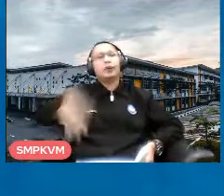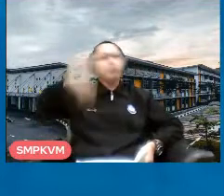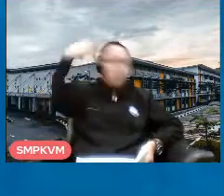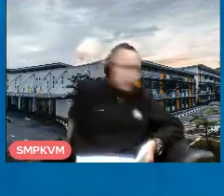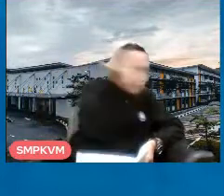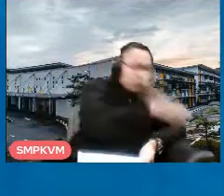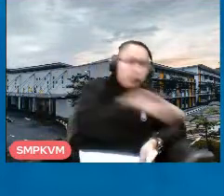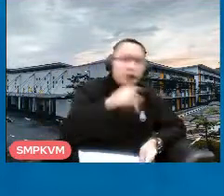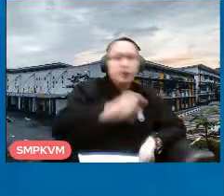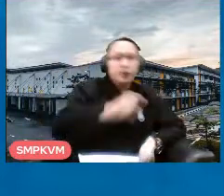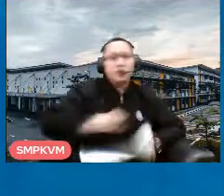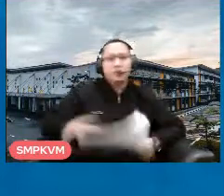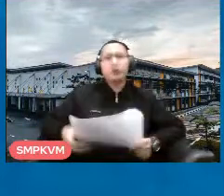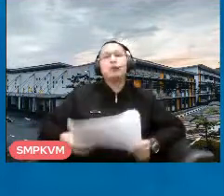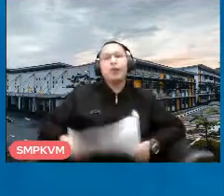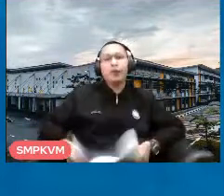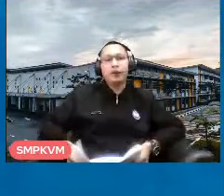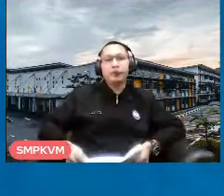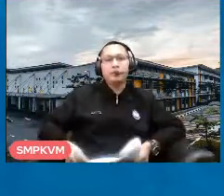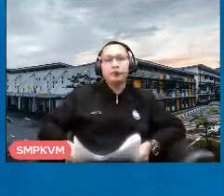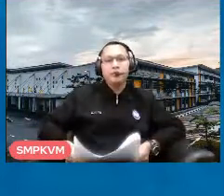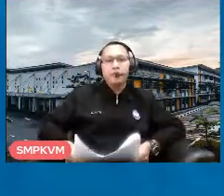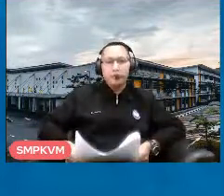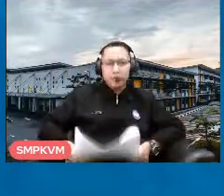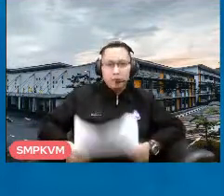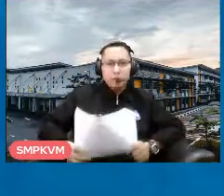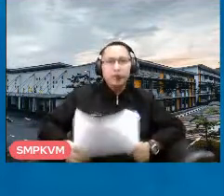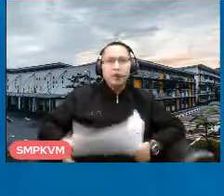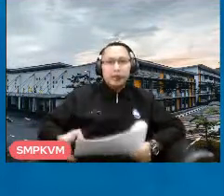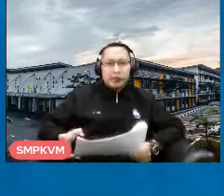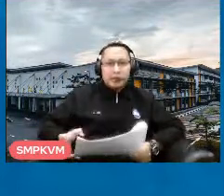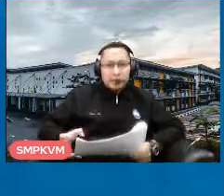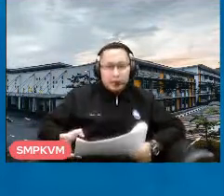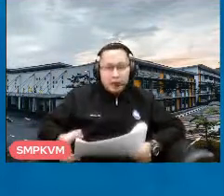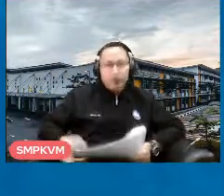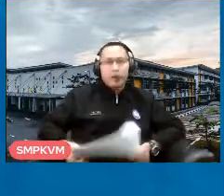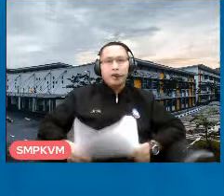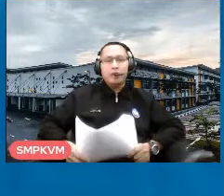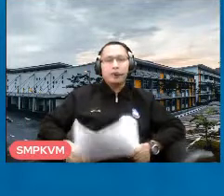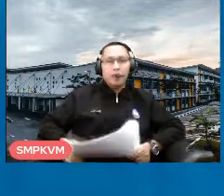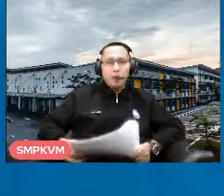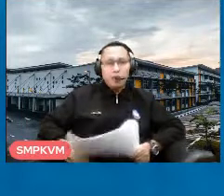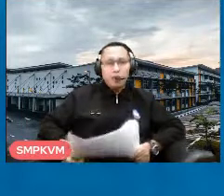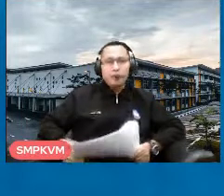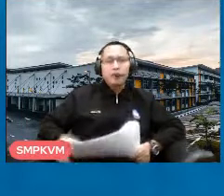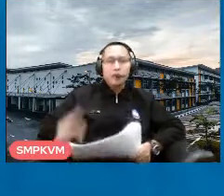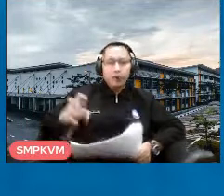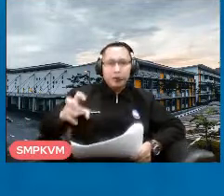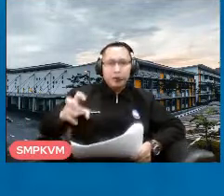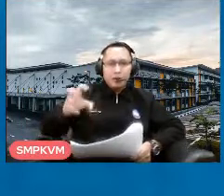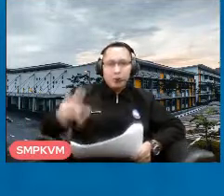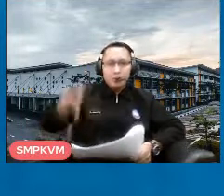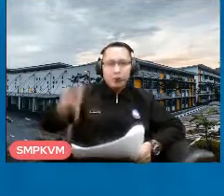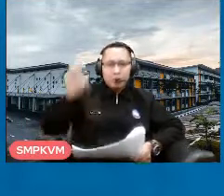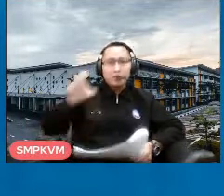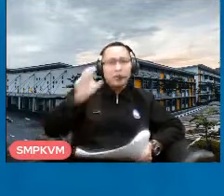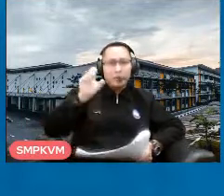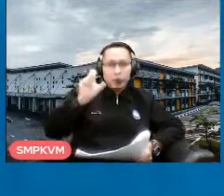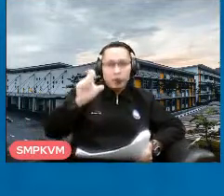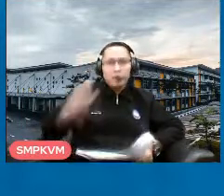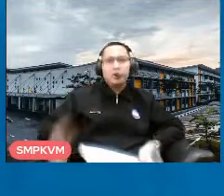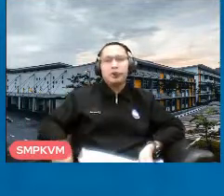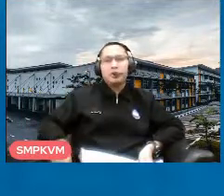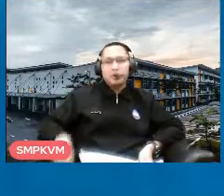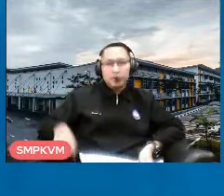tak macam tukak sini ada Coba kau anda jadi kau boleh relakanlah berkawan damai kalau ada Kalau kamu mosok